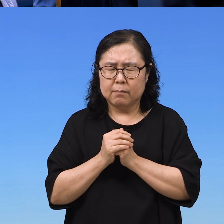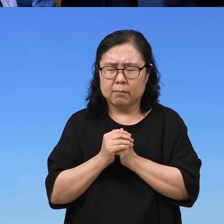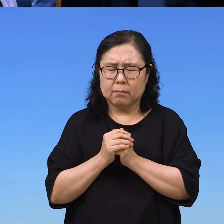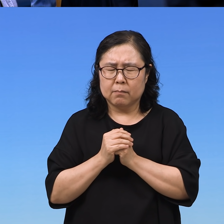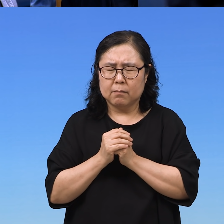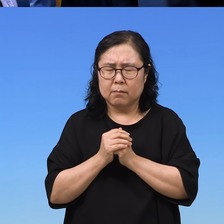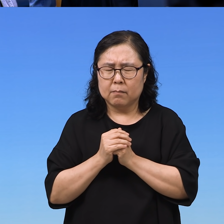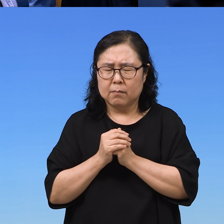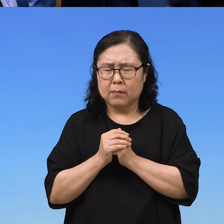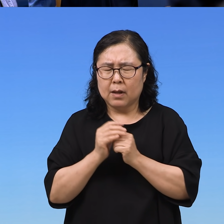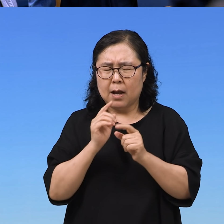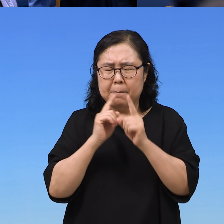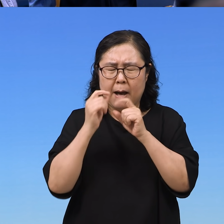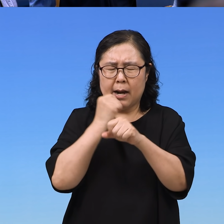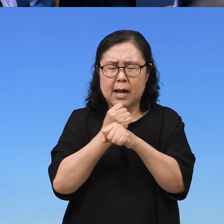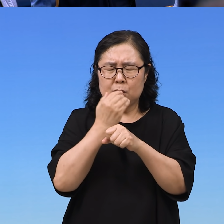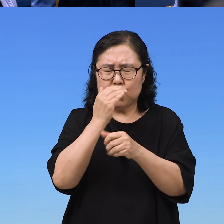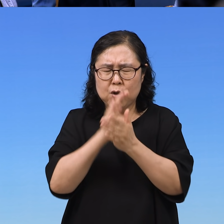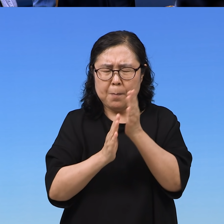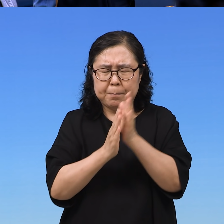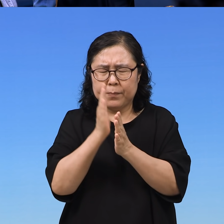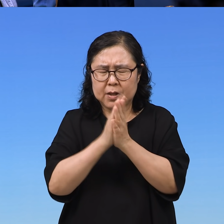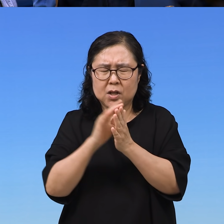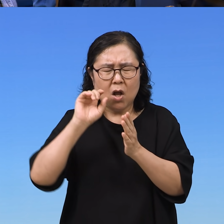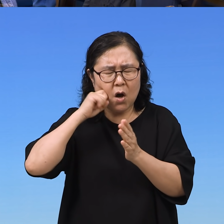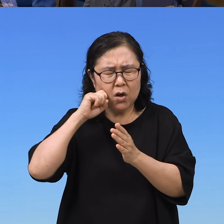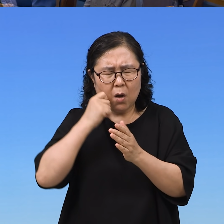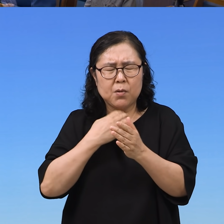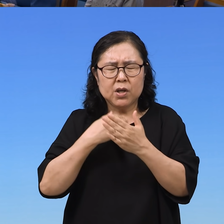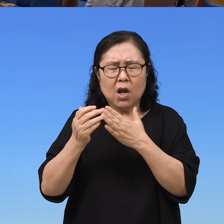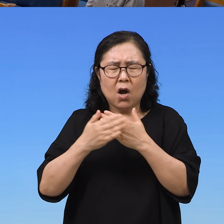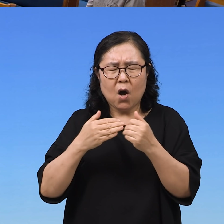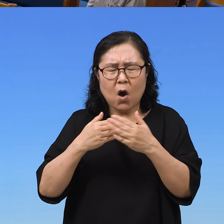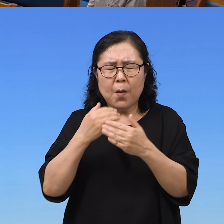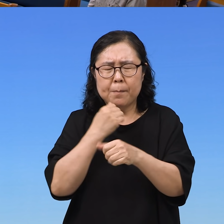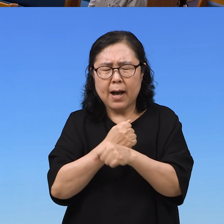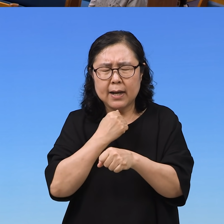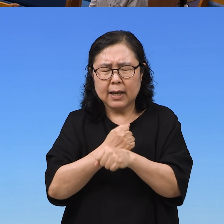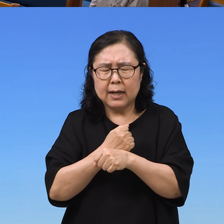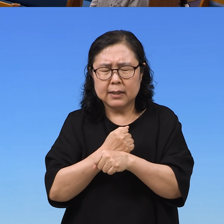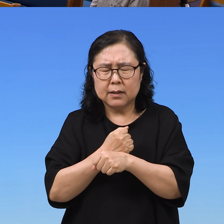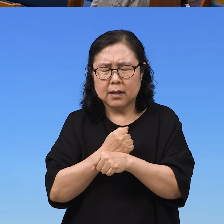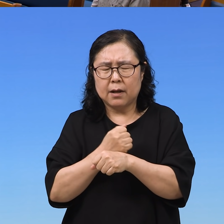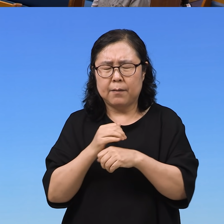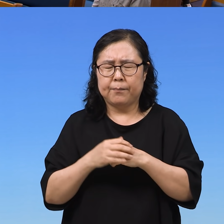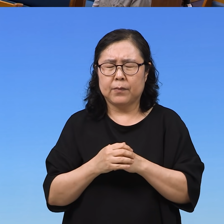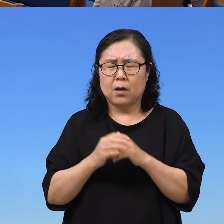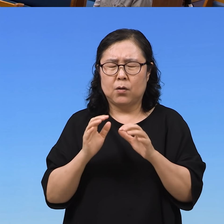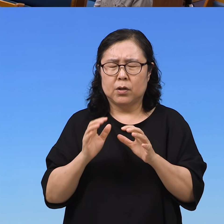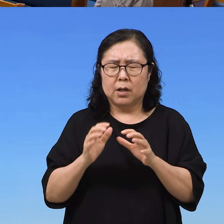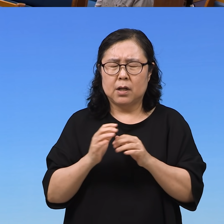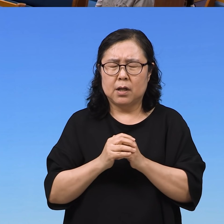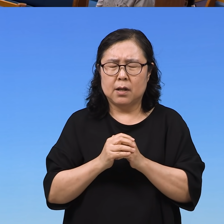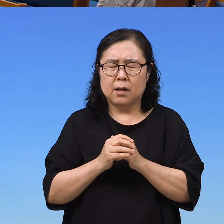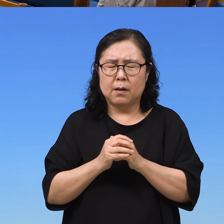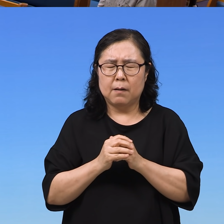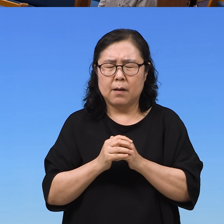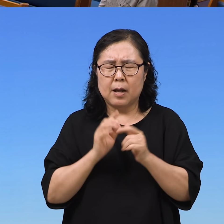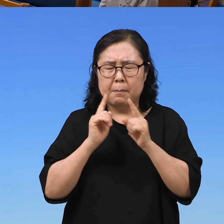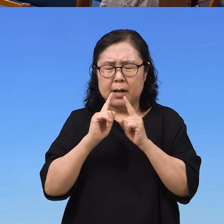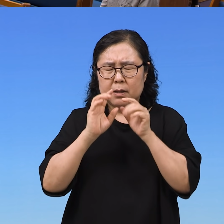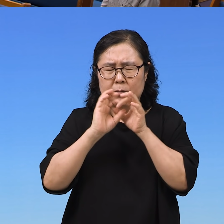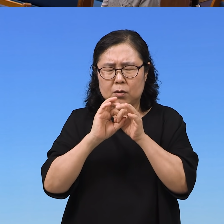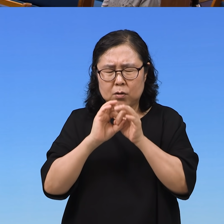말할 수 없는 아픈 일들이 일어나는 오늘 복수 말씀을 통하여